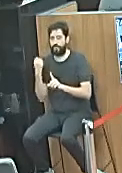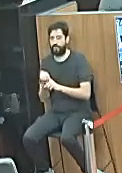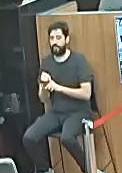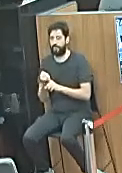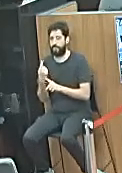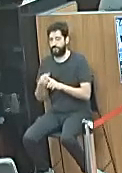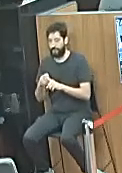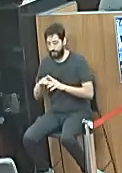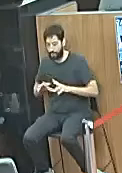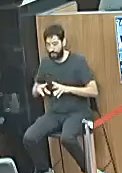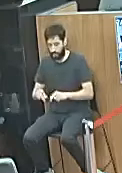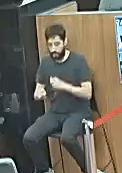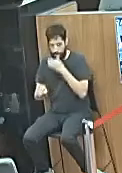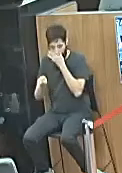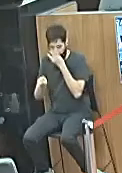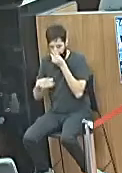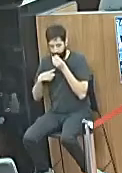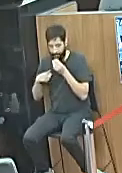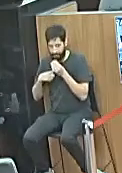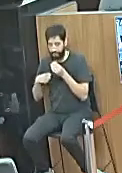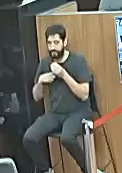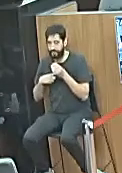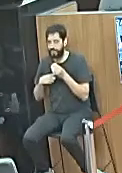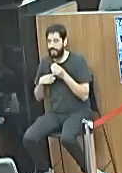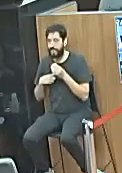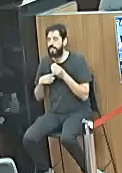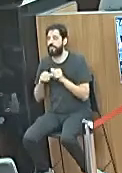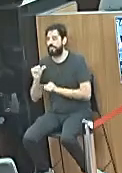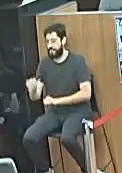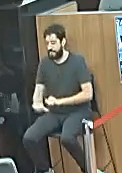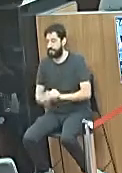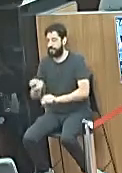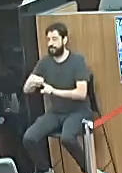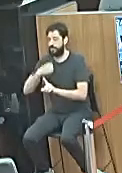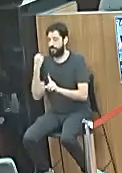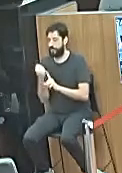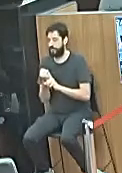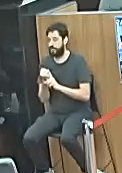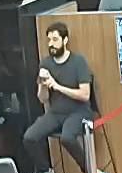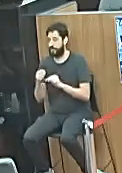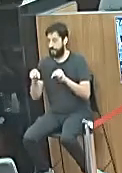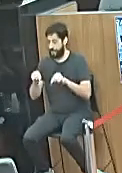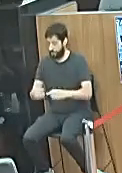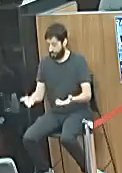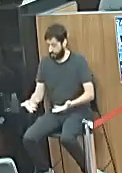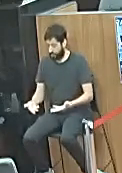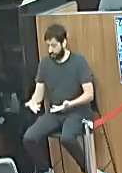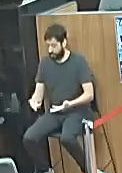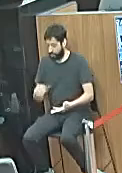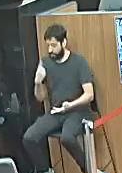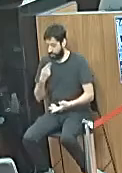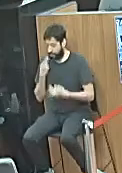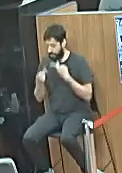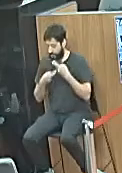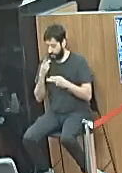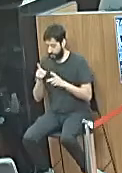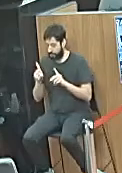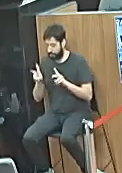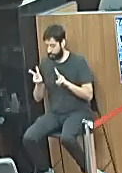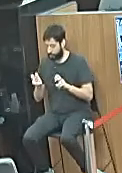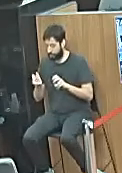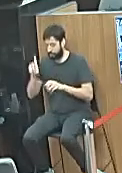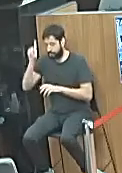elas elas têm inerentes uma transformação social aqui hoje eu acho que nós falamos dos direitos básicos